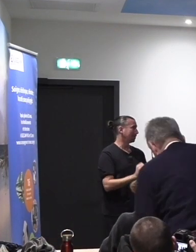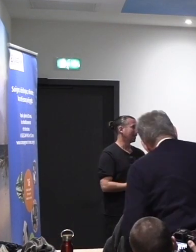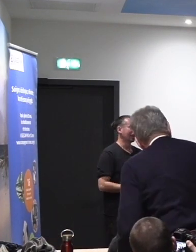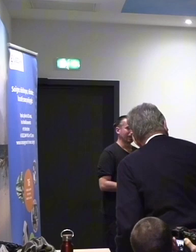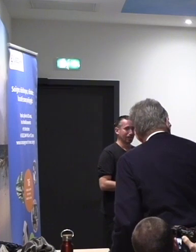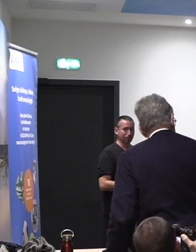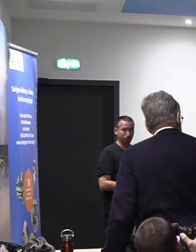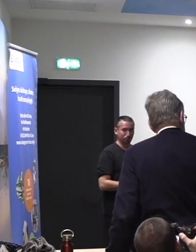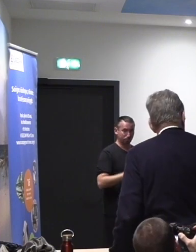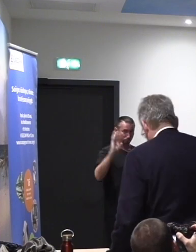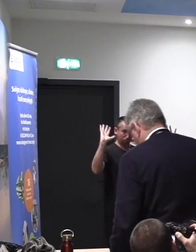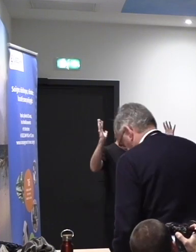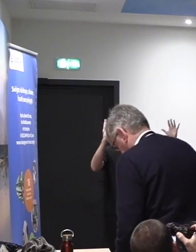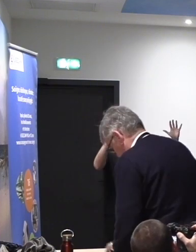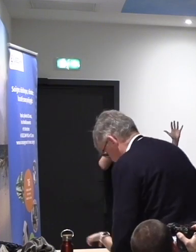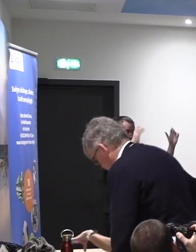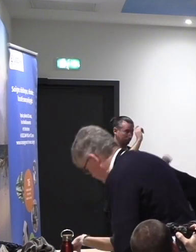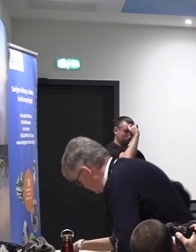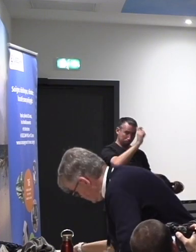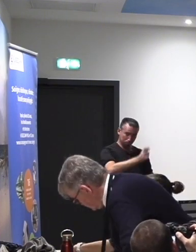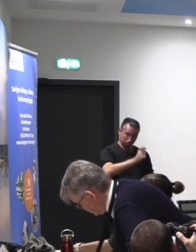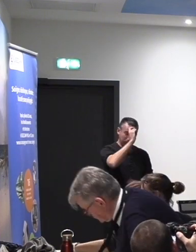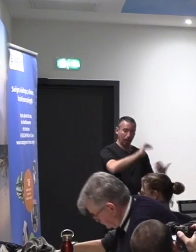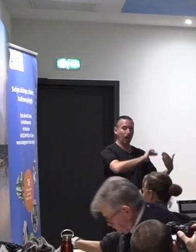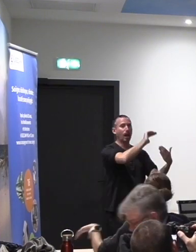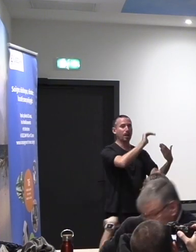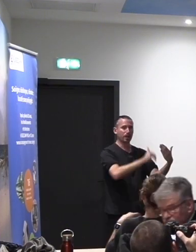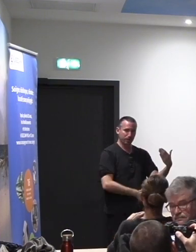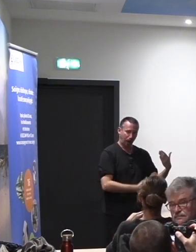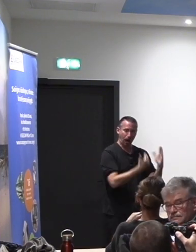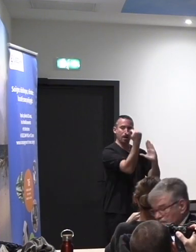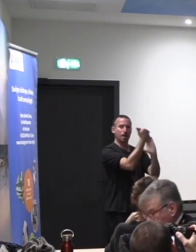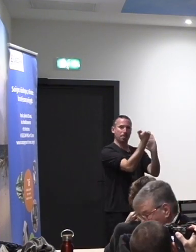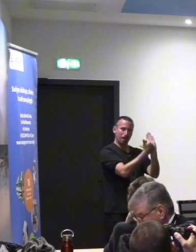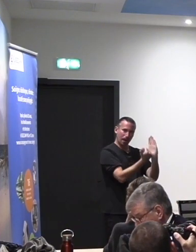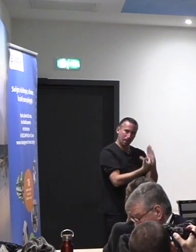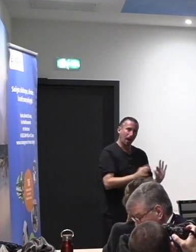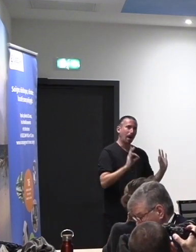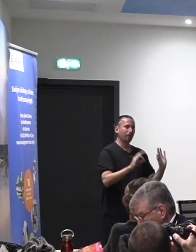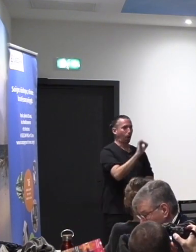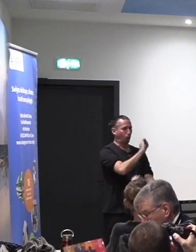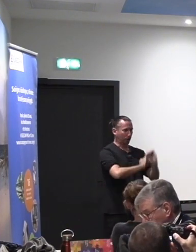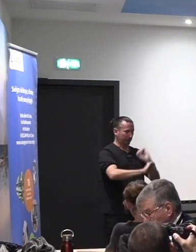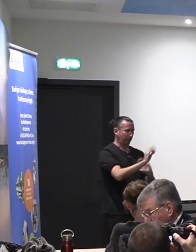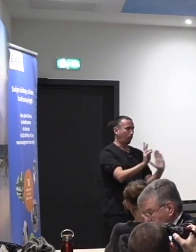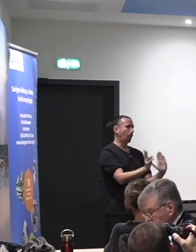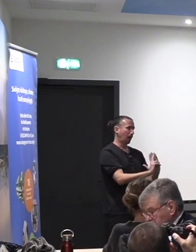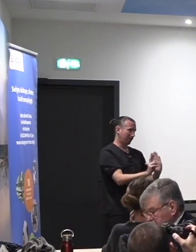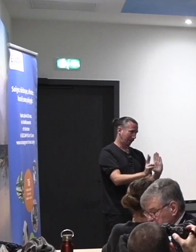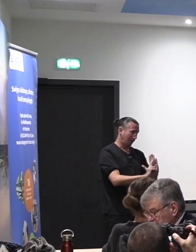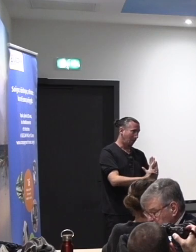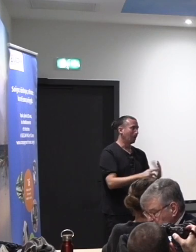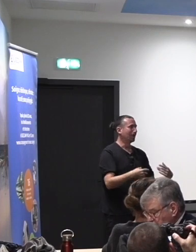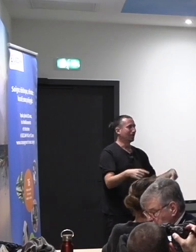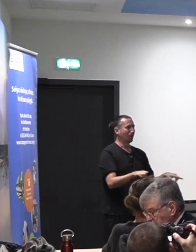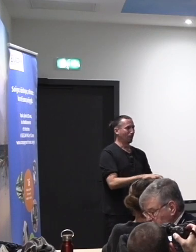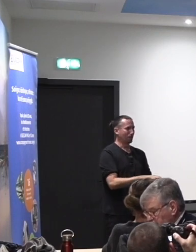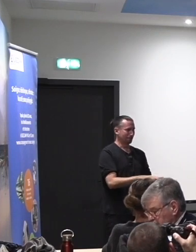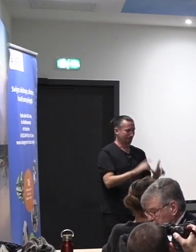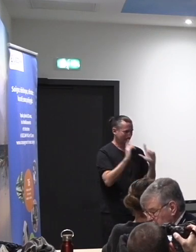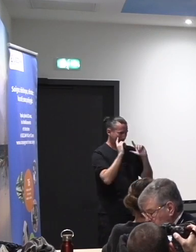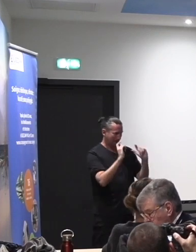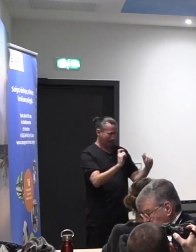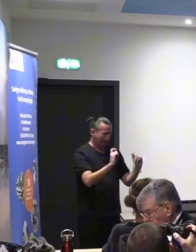et félicitations à la charte, aux injonctions, à l'organisation des référents, à la vigilance dans la certification que